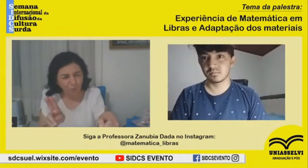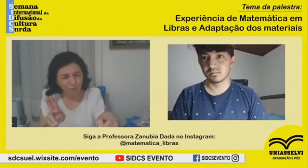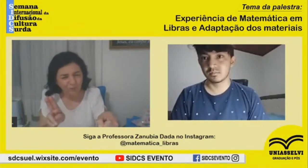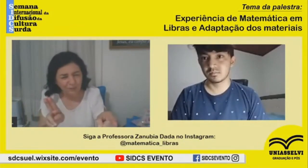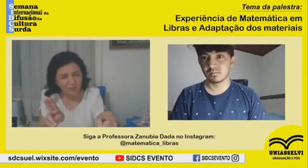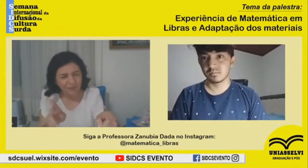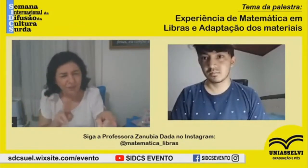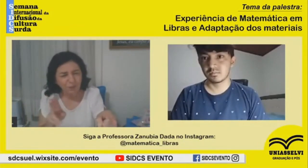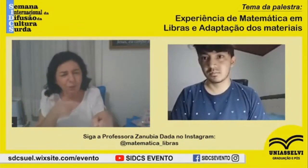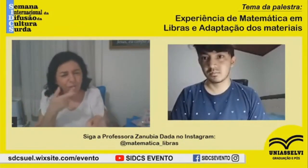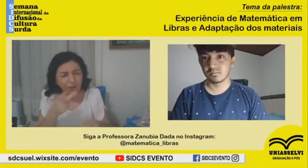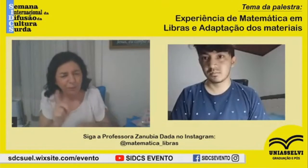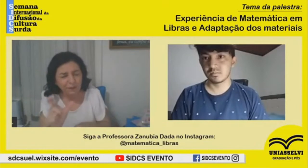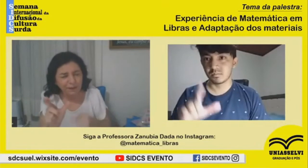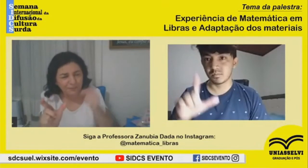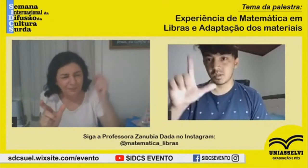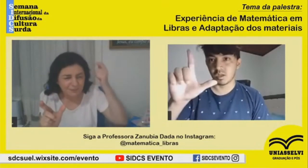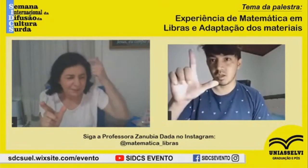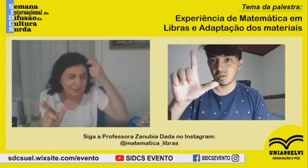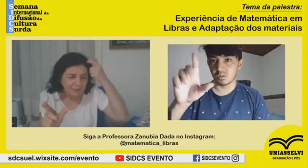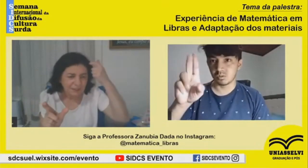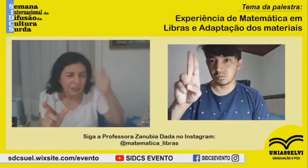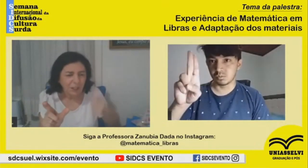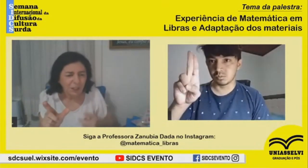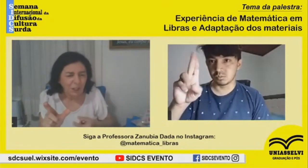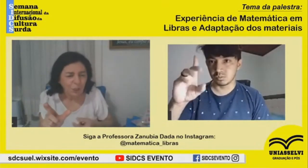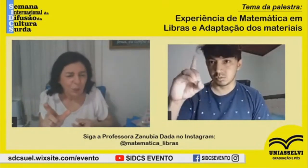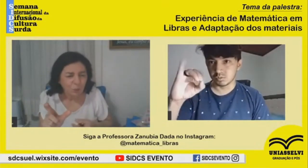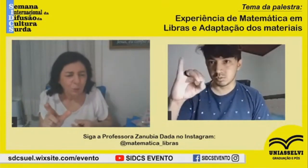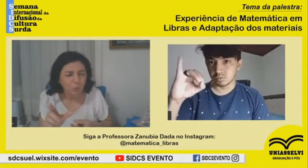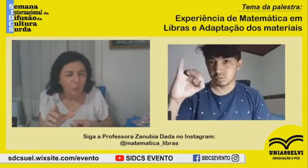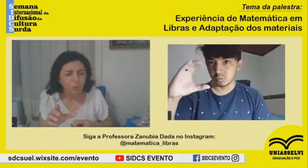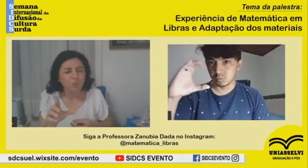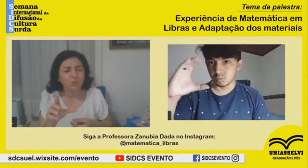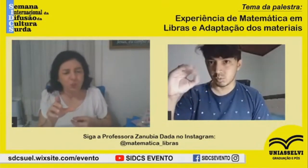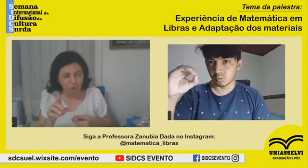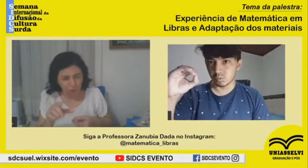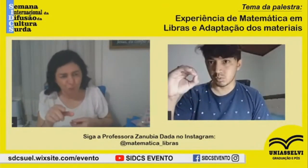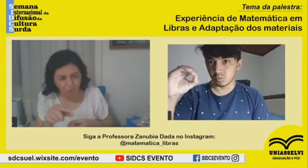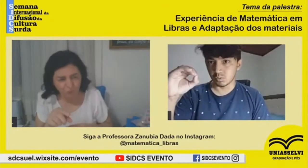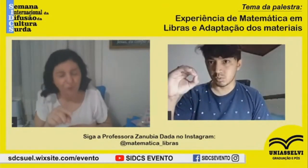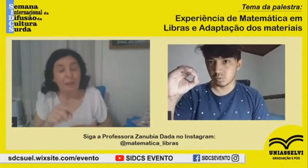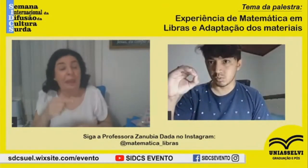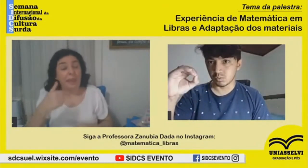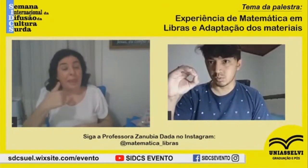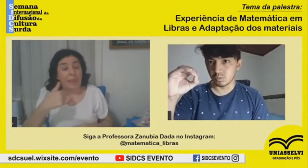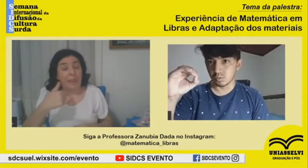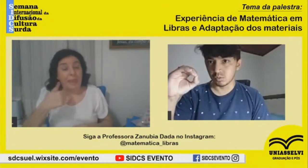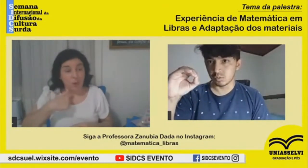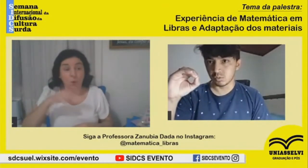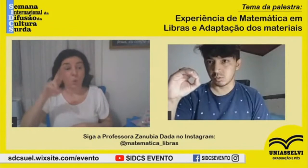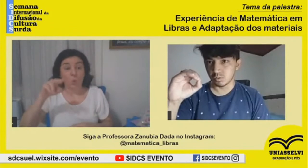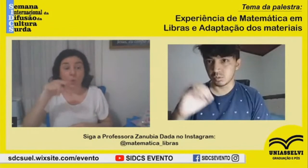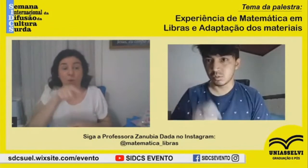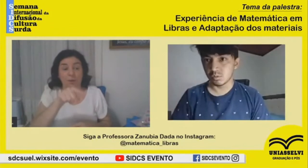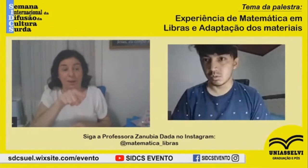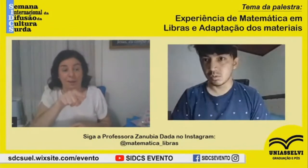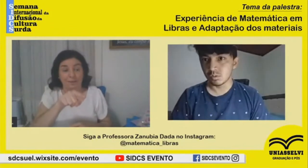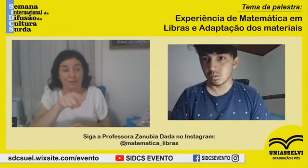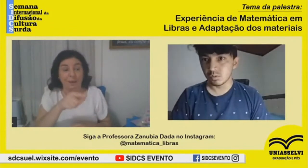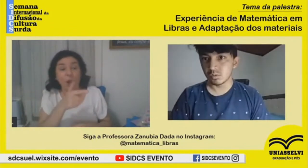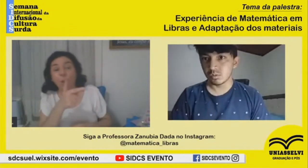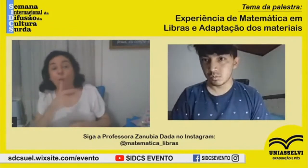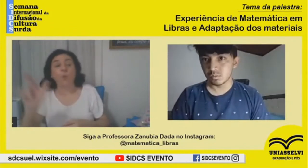assim. E você falou, como é que é a palavra? Esqueci que você falou o nome. Como é o nome da palavra?